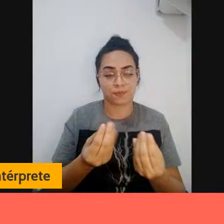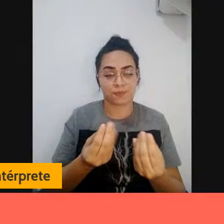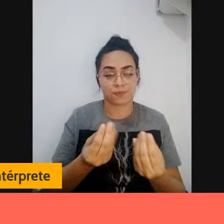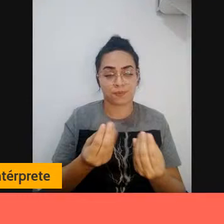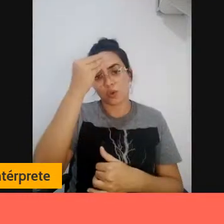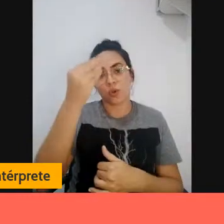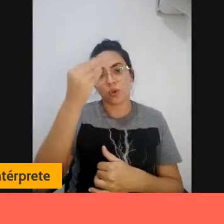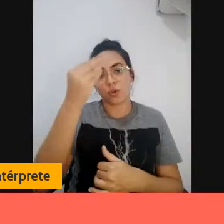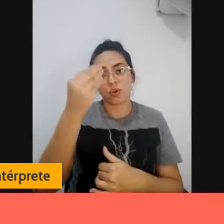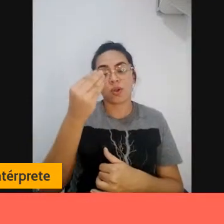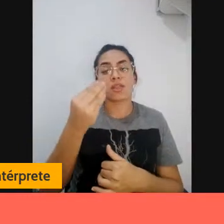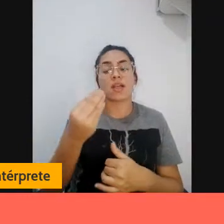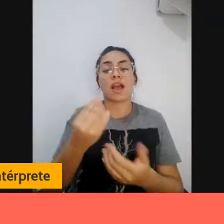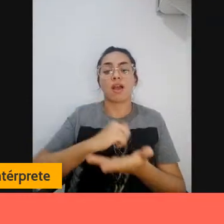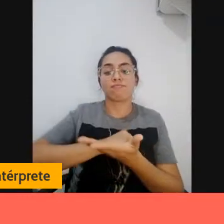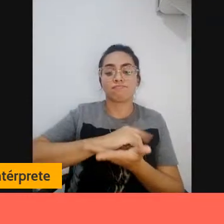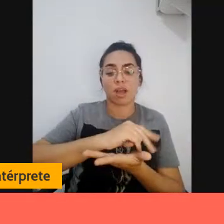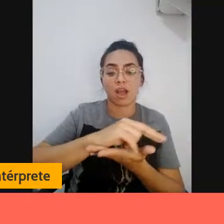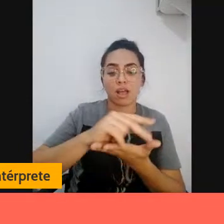a